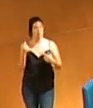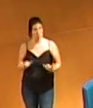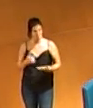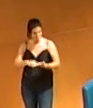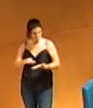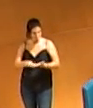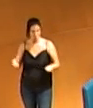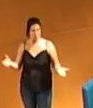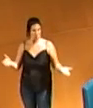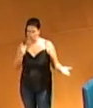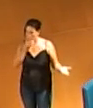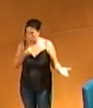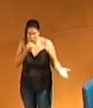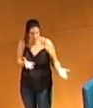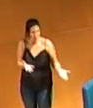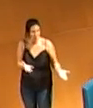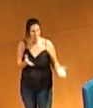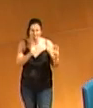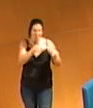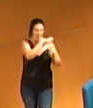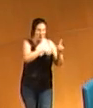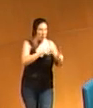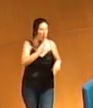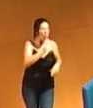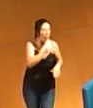handicap de communication, y compris pour ceux qui ne parlent pas bien,